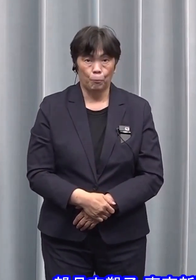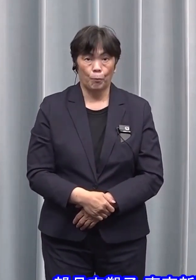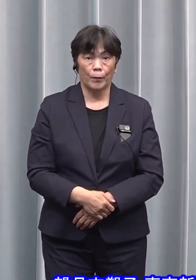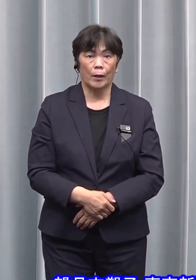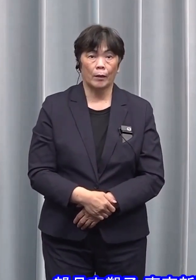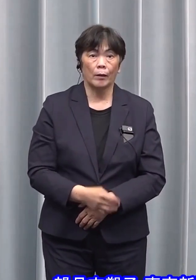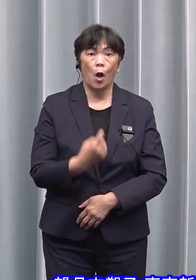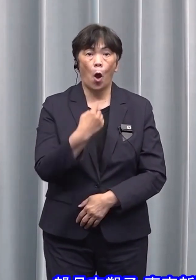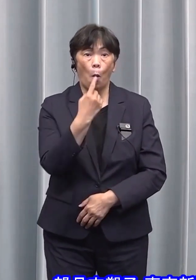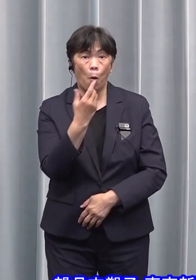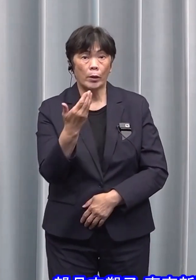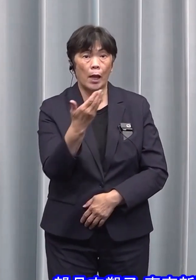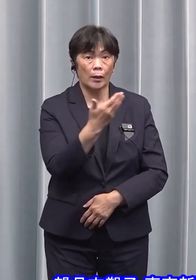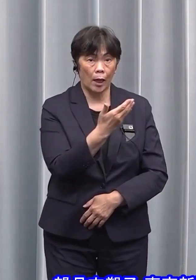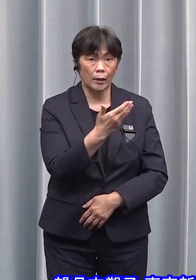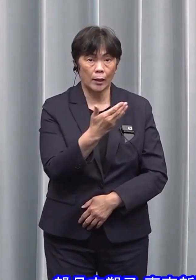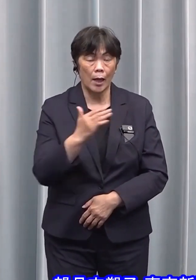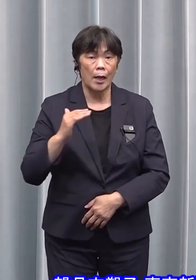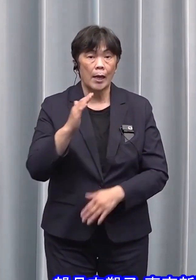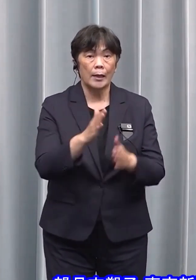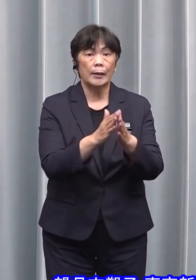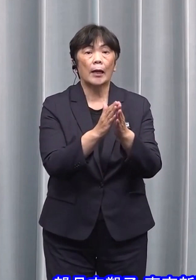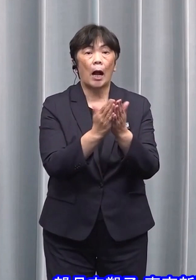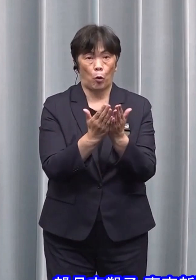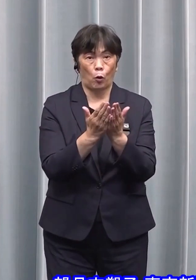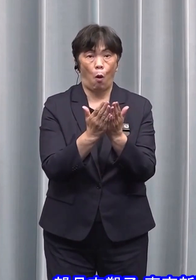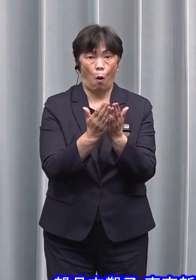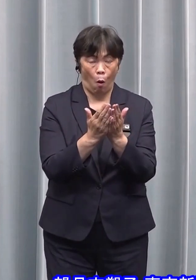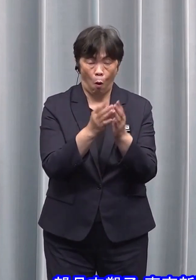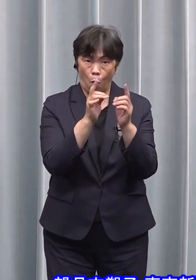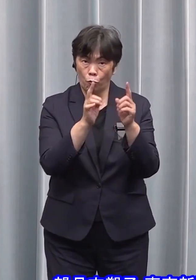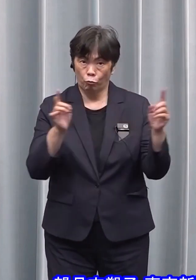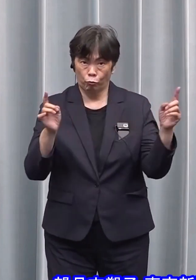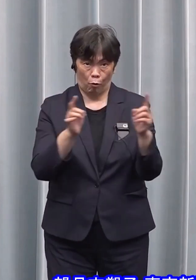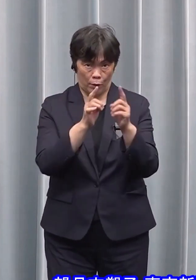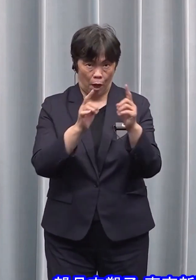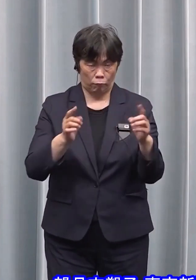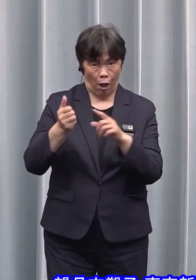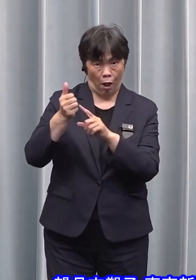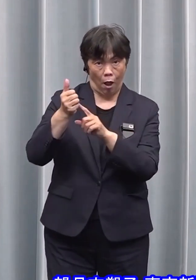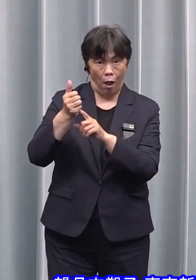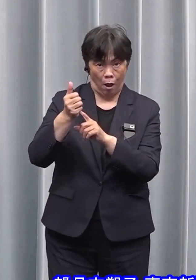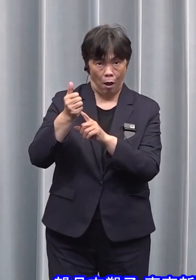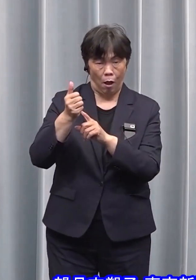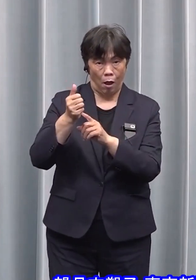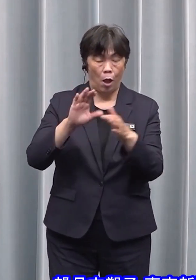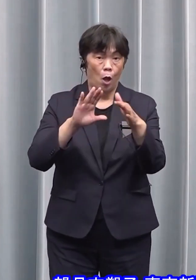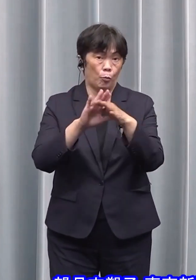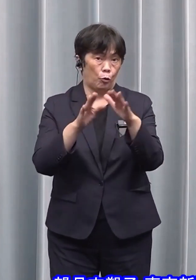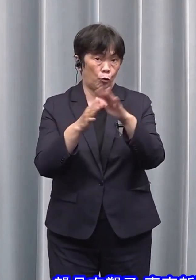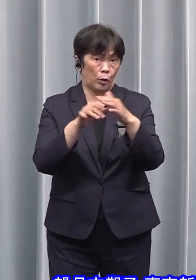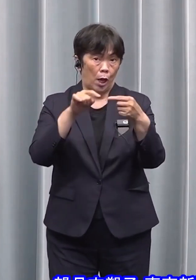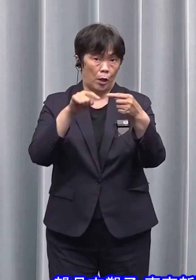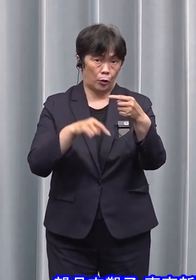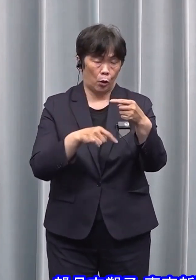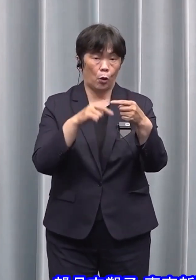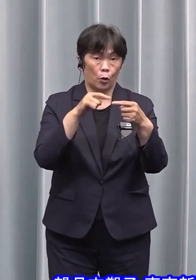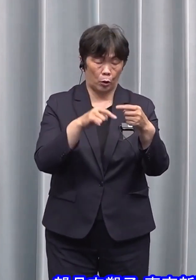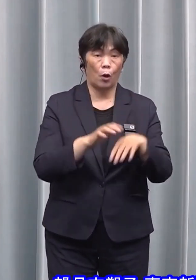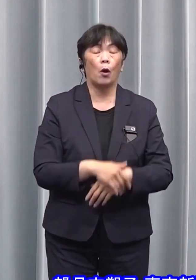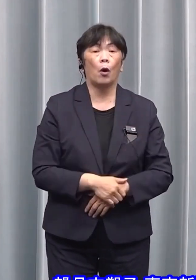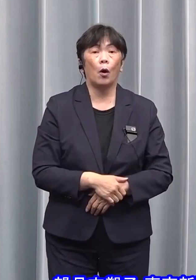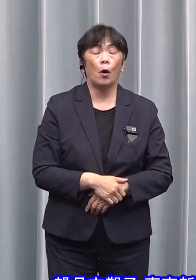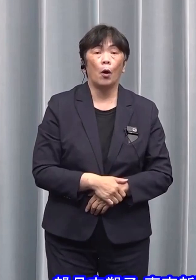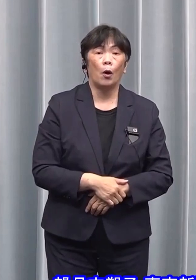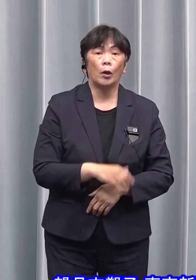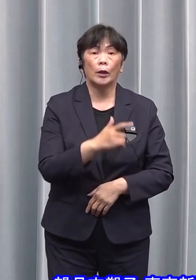一点、坂本龍一さんが亡くなった音楽家の坂本龍一さんが、 文化庁長官長岡文科省